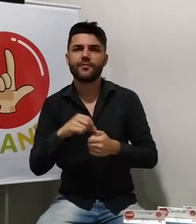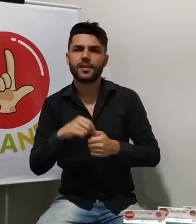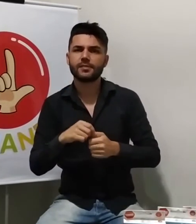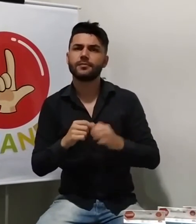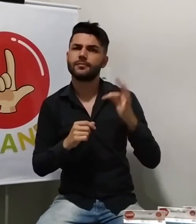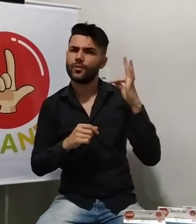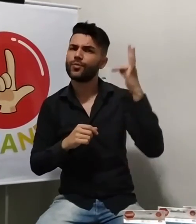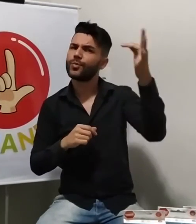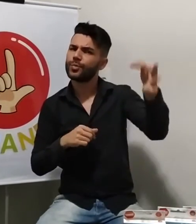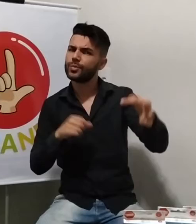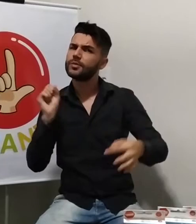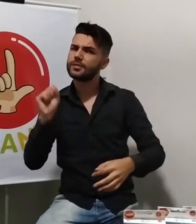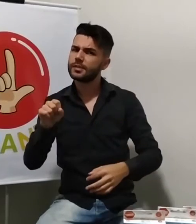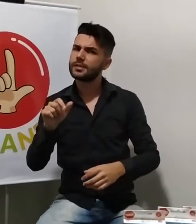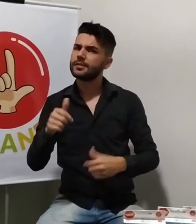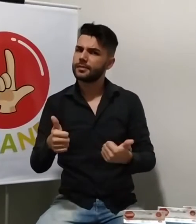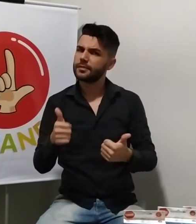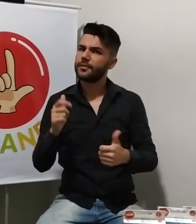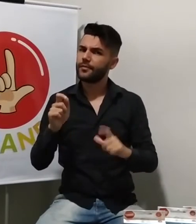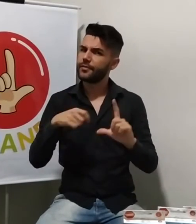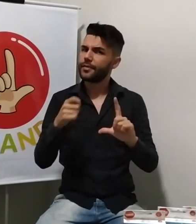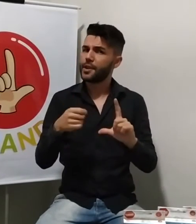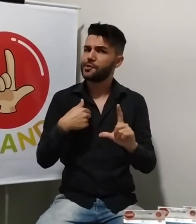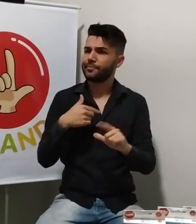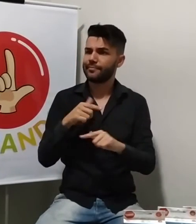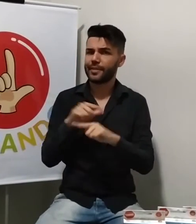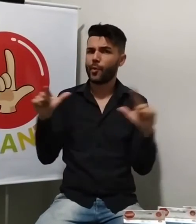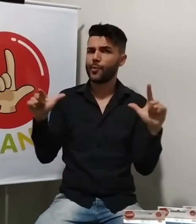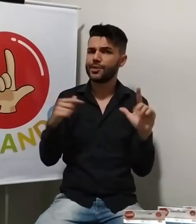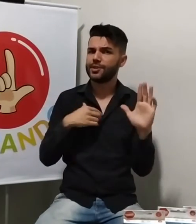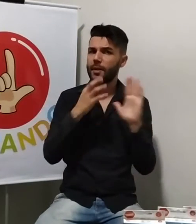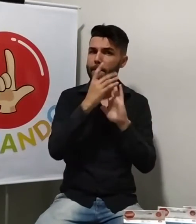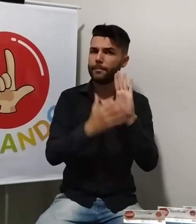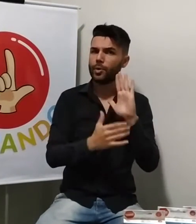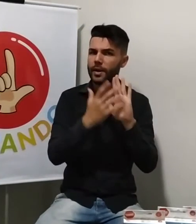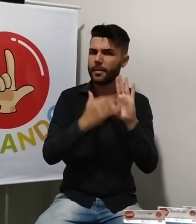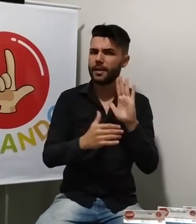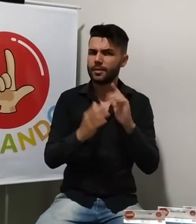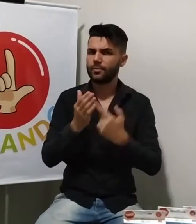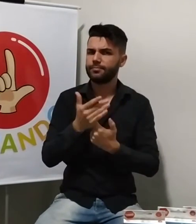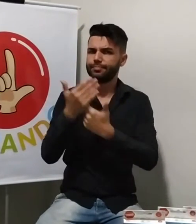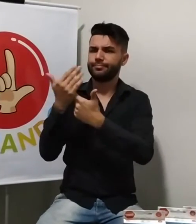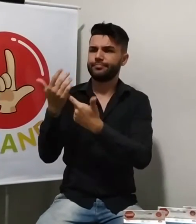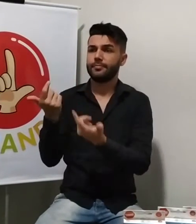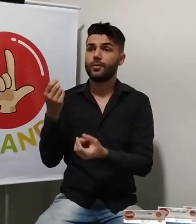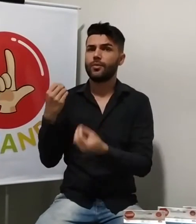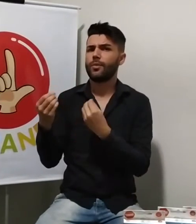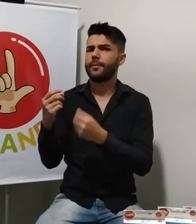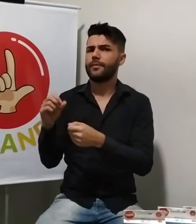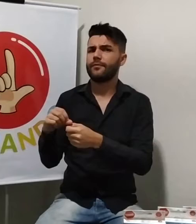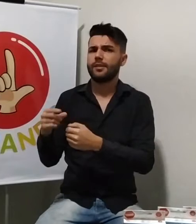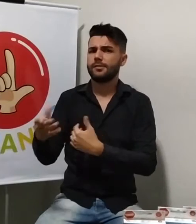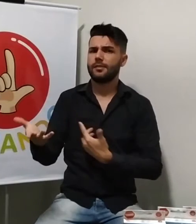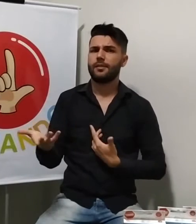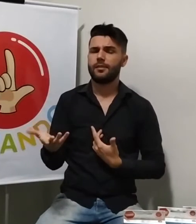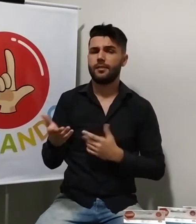não vai querer botar o conteúdo dela inteiro no YouTube. Ele vai querer ter o YouTube dela mesmo, né? Tipo, o canal dela lá dentro. Eu